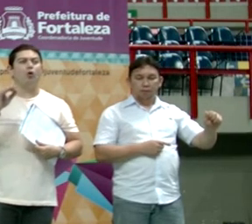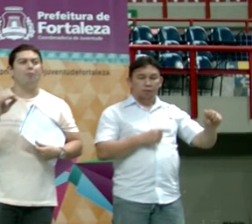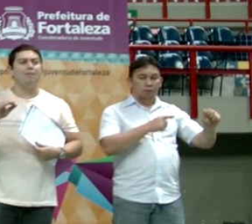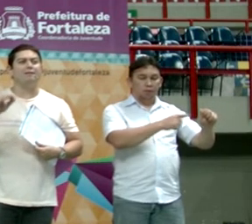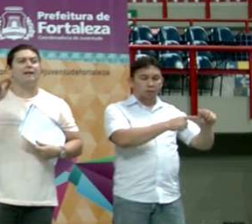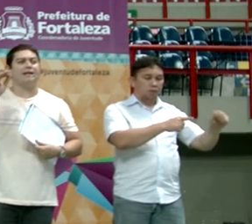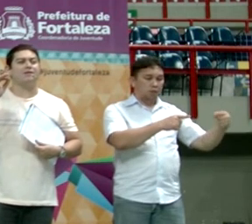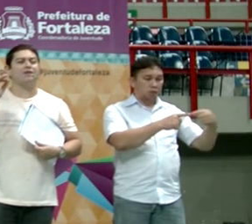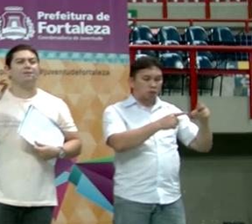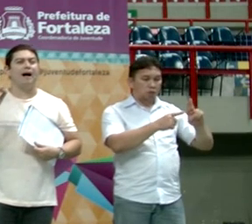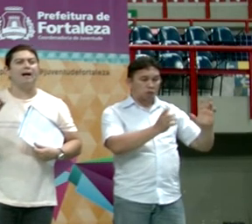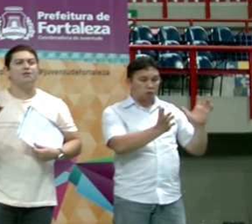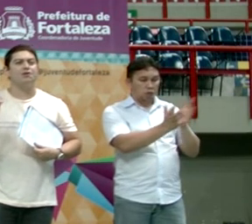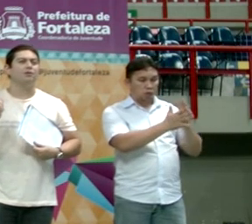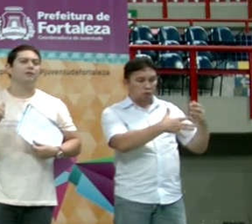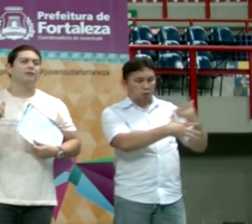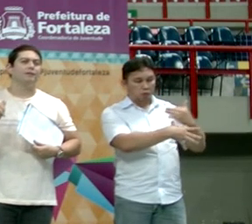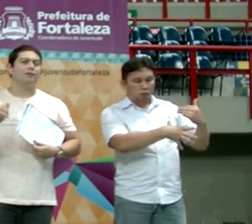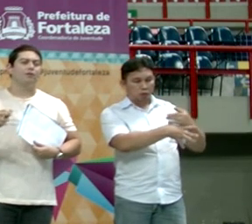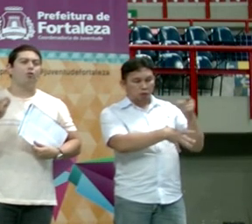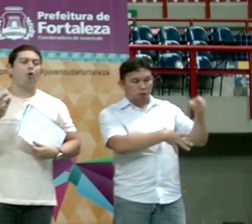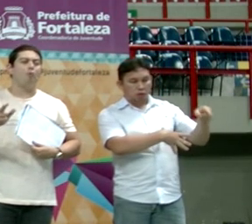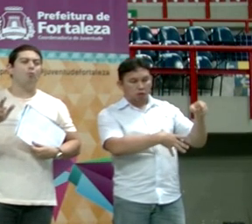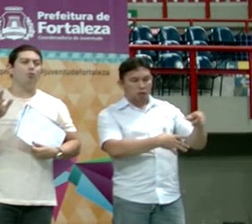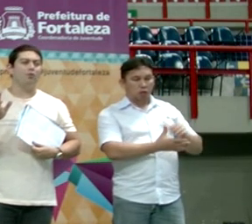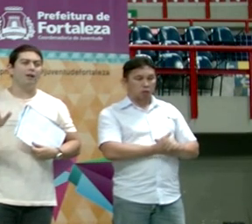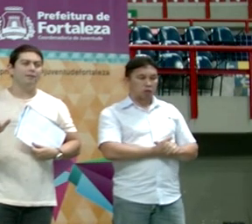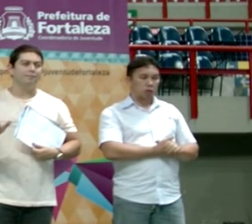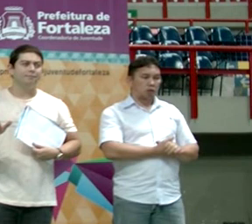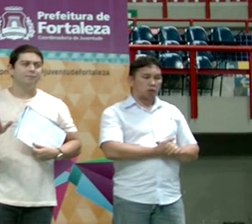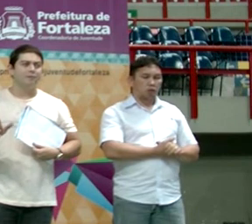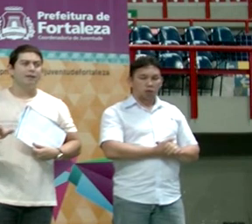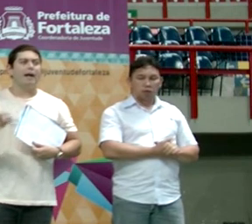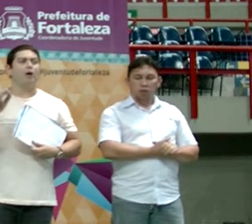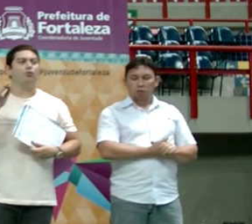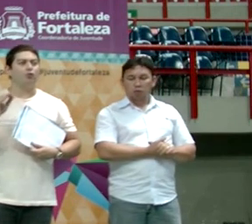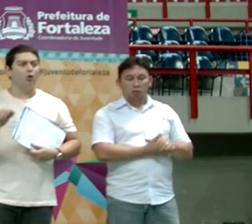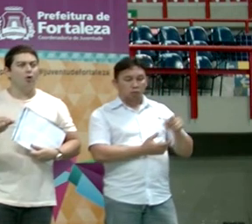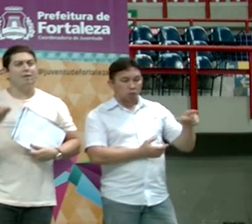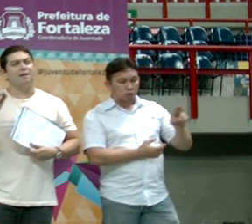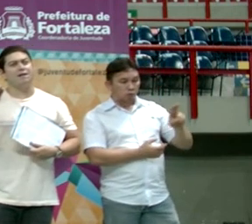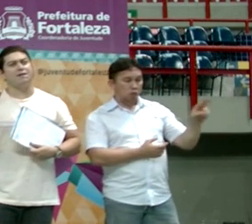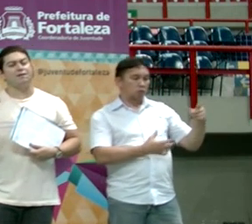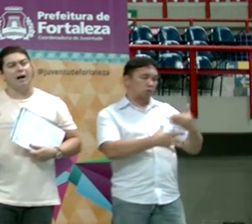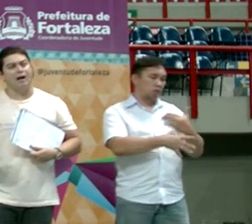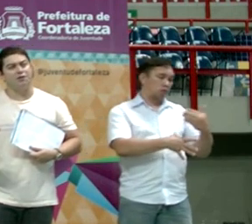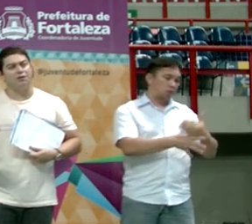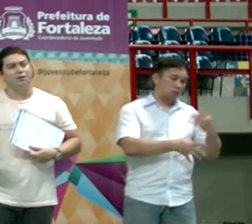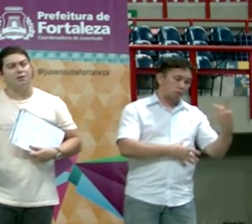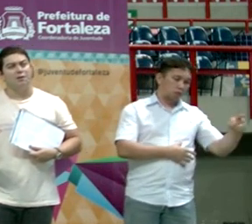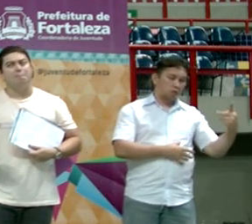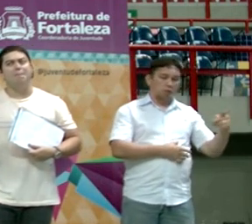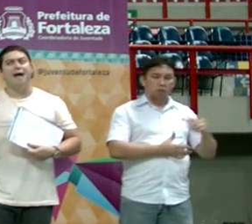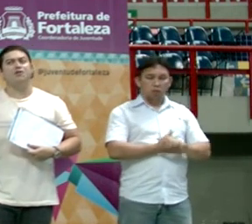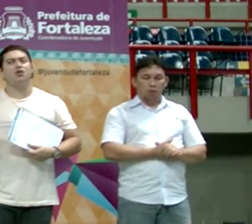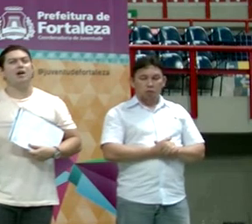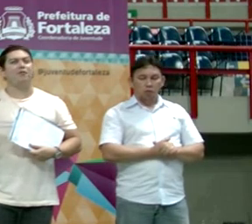é o nome da cidade. Comuna é o nome da